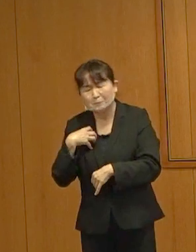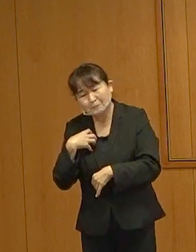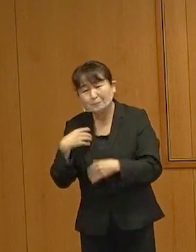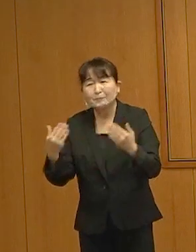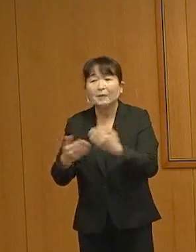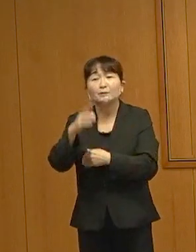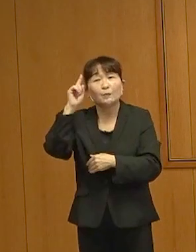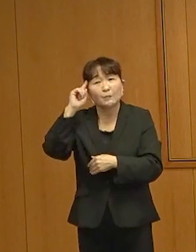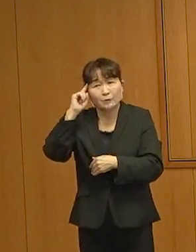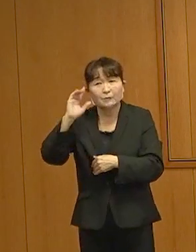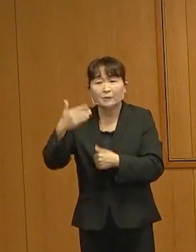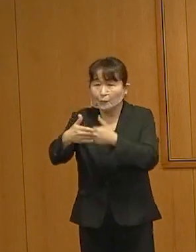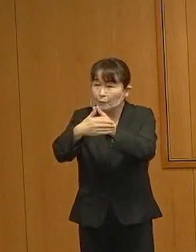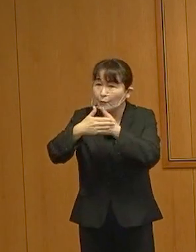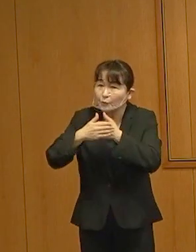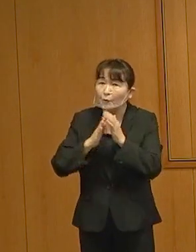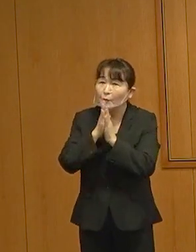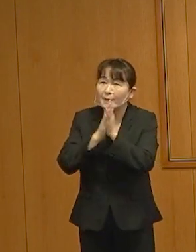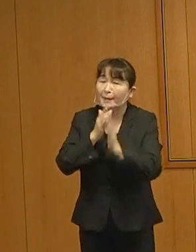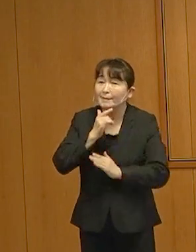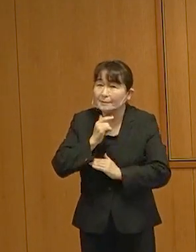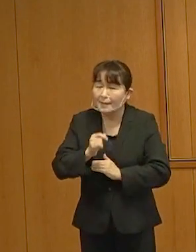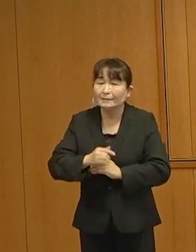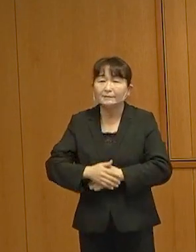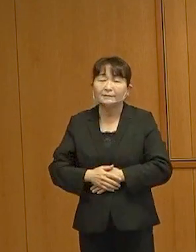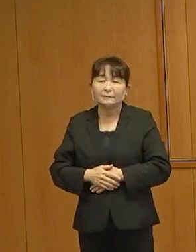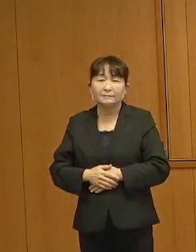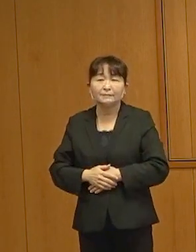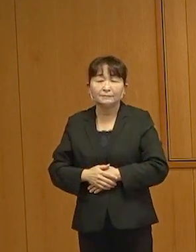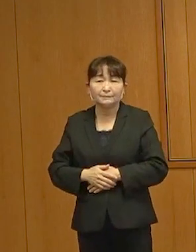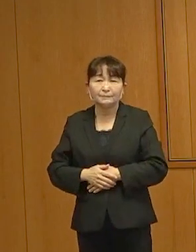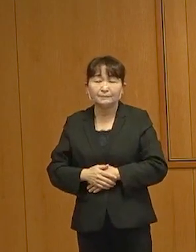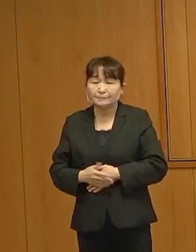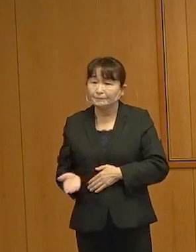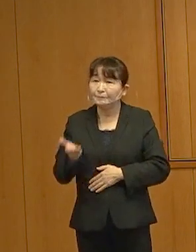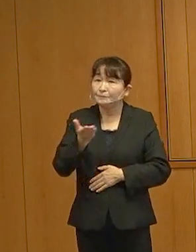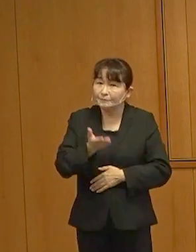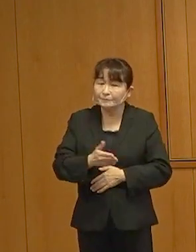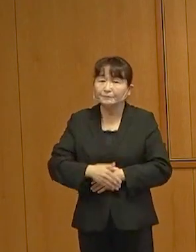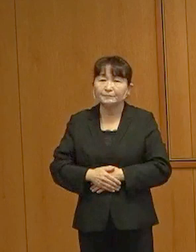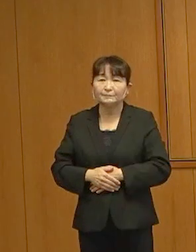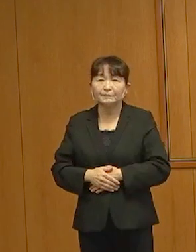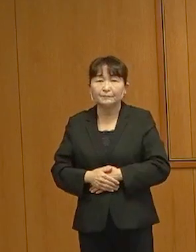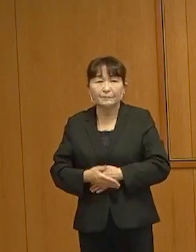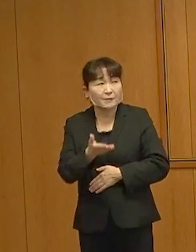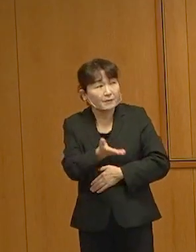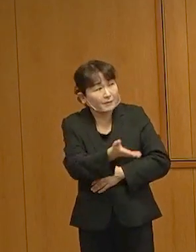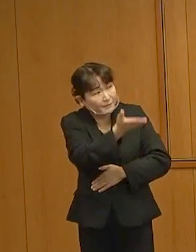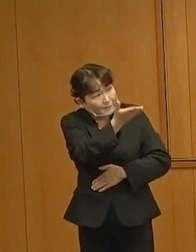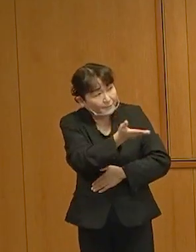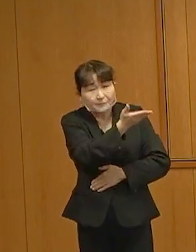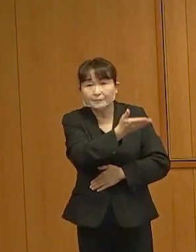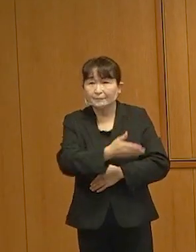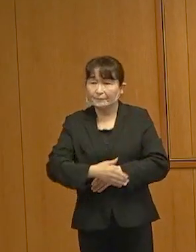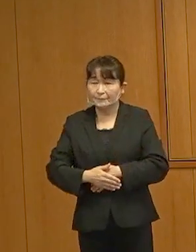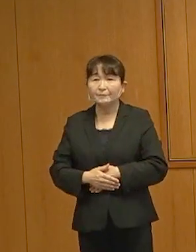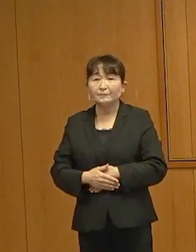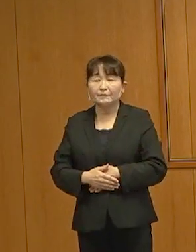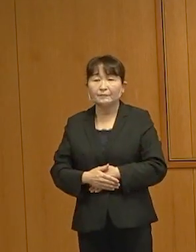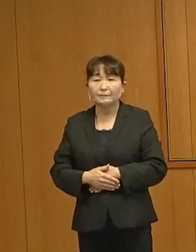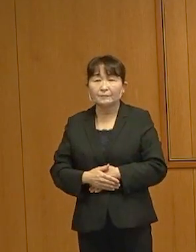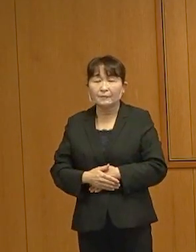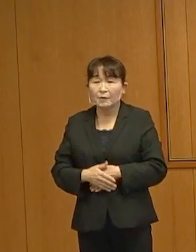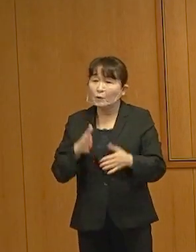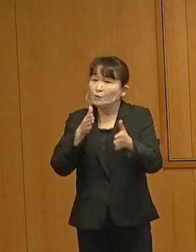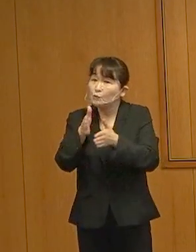またご協力も賜りたいというふうに思います。次に、次のスライドでございますが、